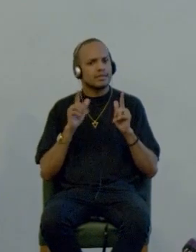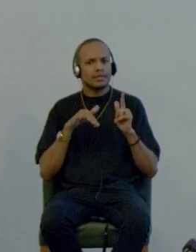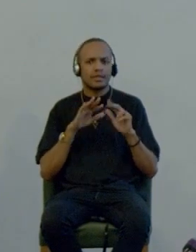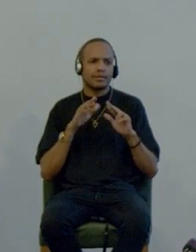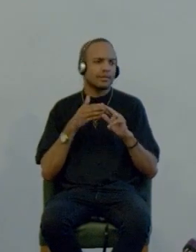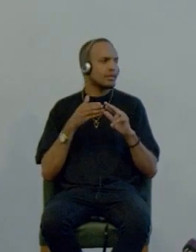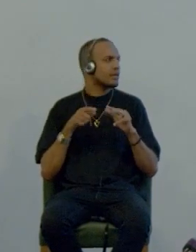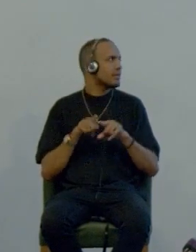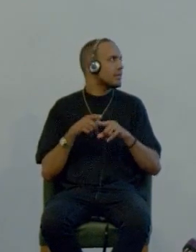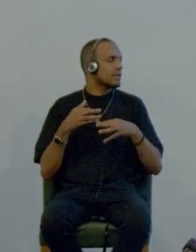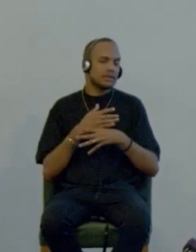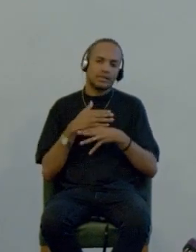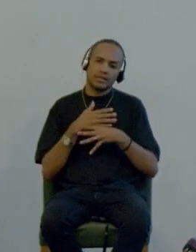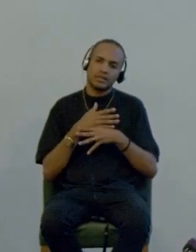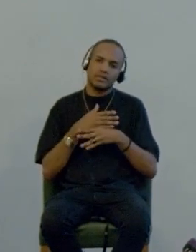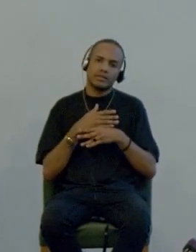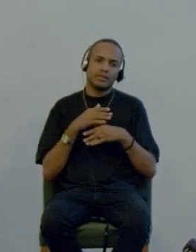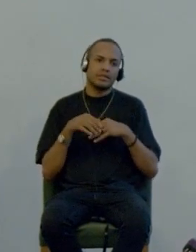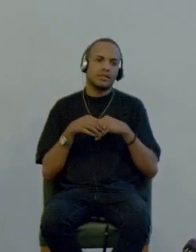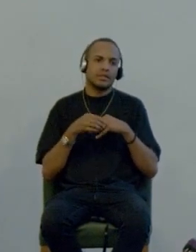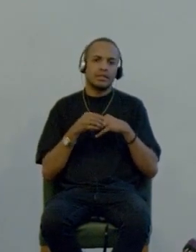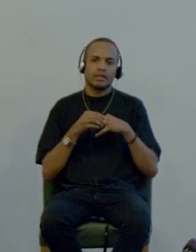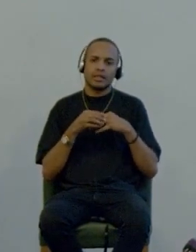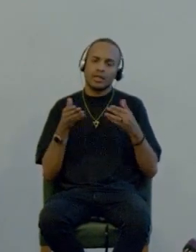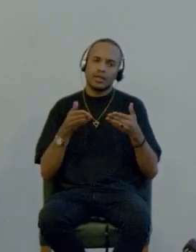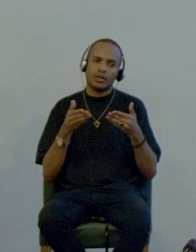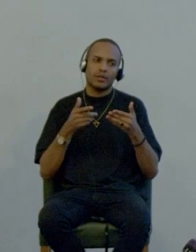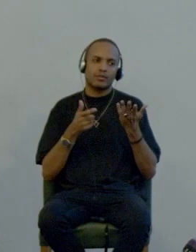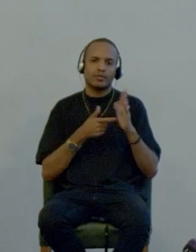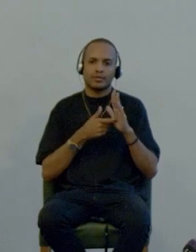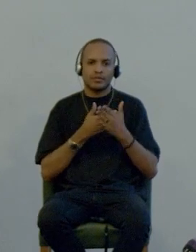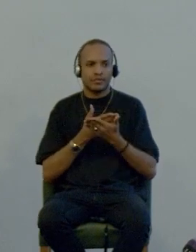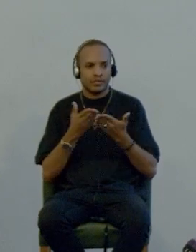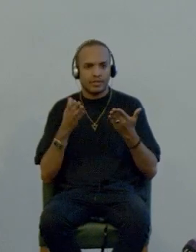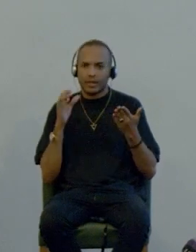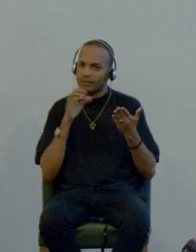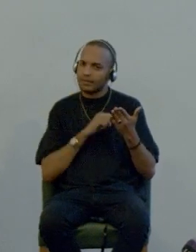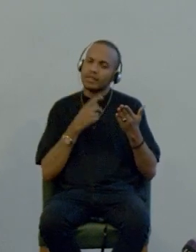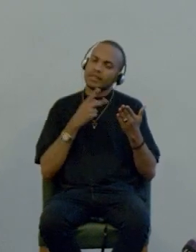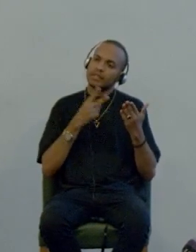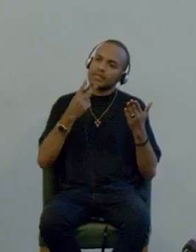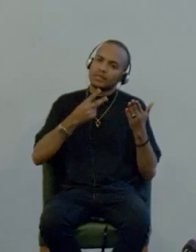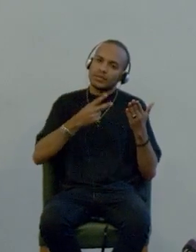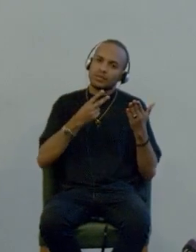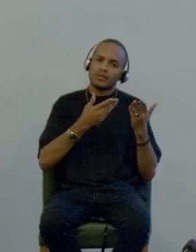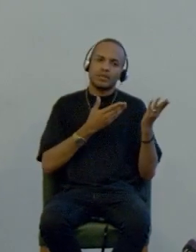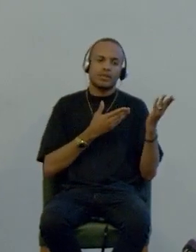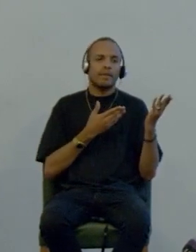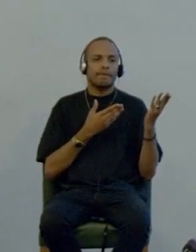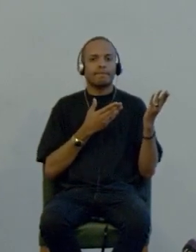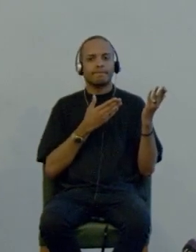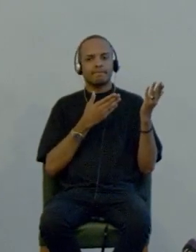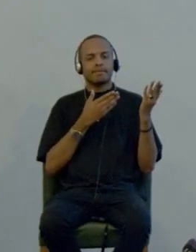Je fais juste pour le plaisir défiler maintenant cette deuxième partie dont je vous avais parlé, mais qui va devenir ma conclusion, qui est comment on